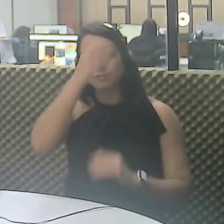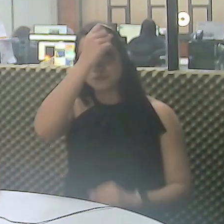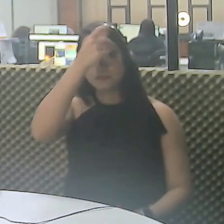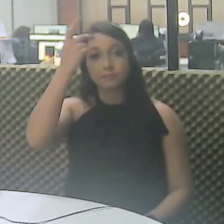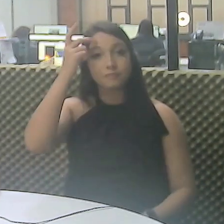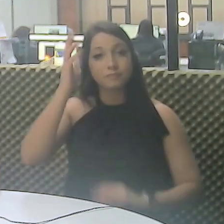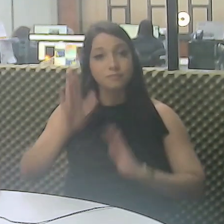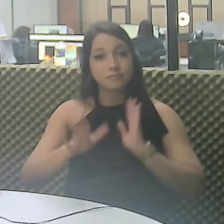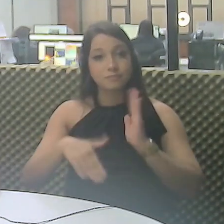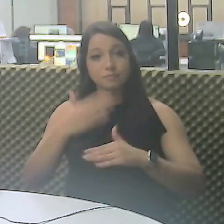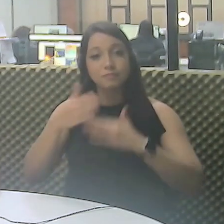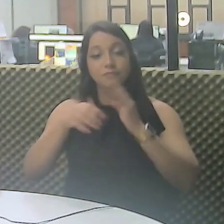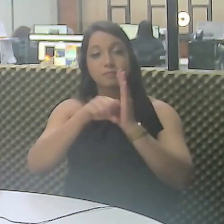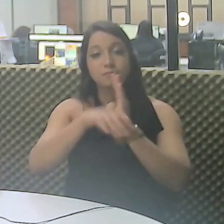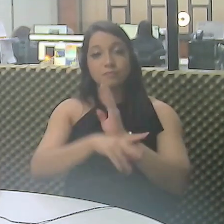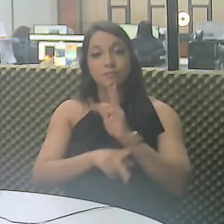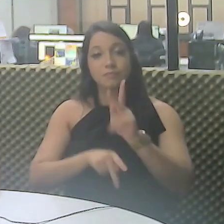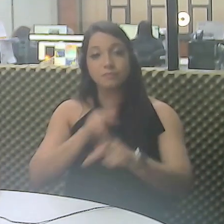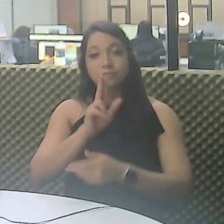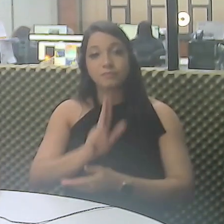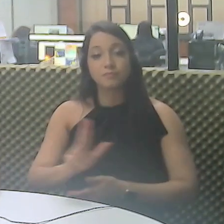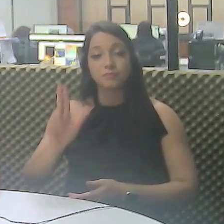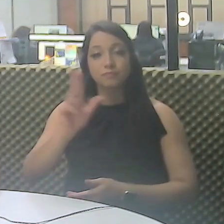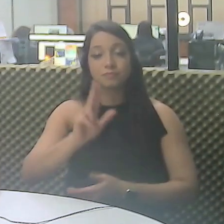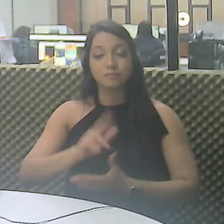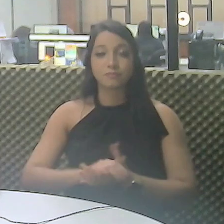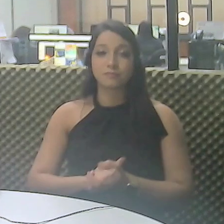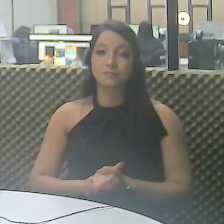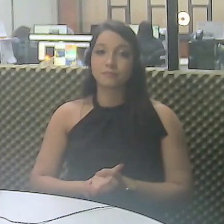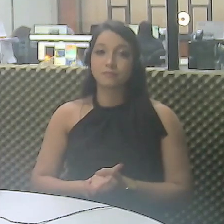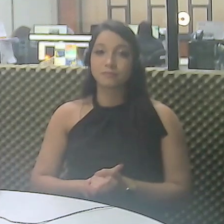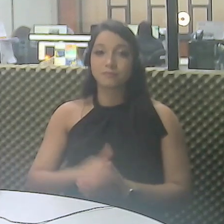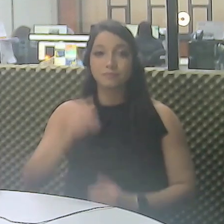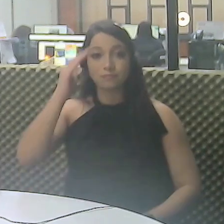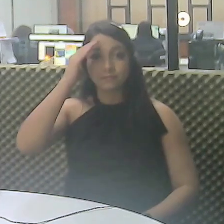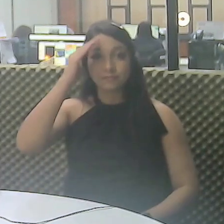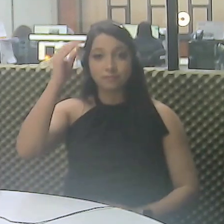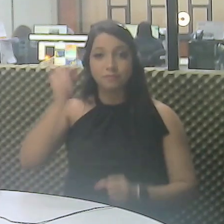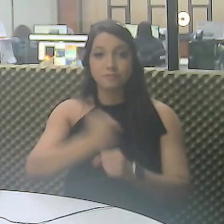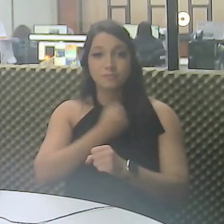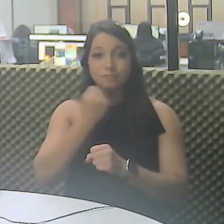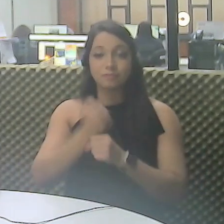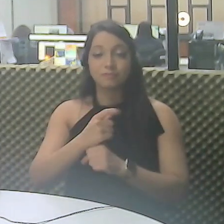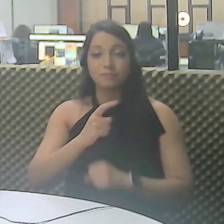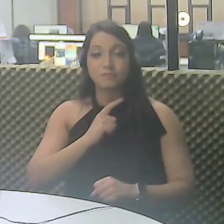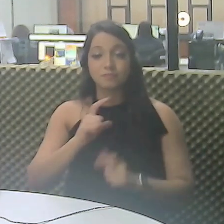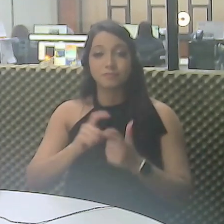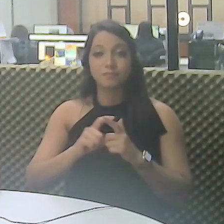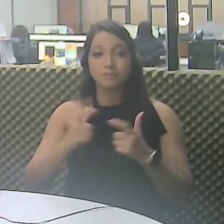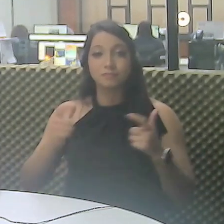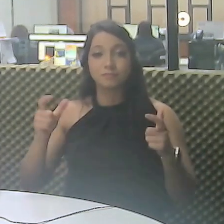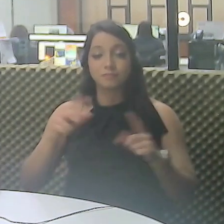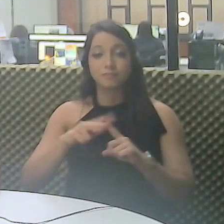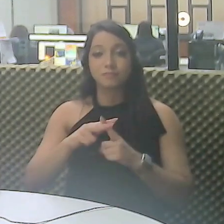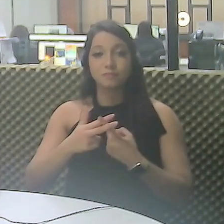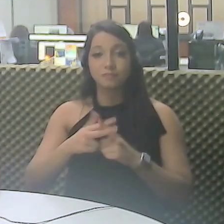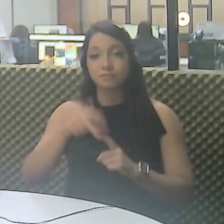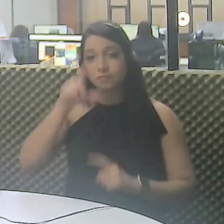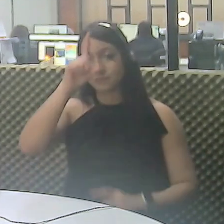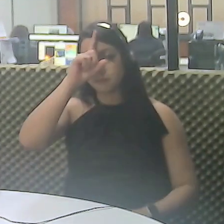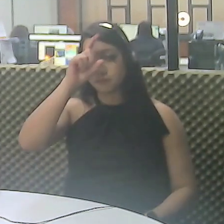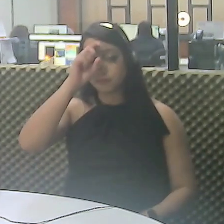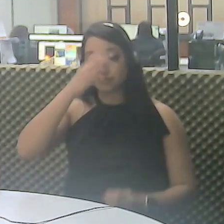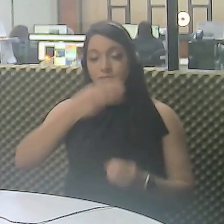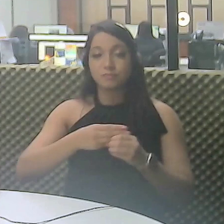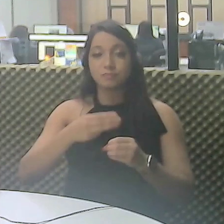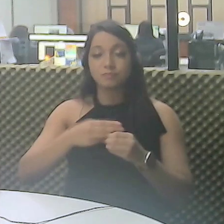desenvolve em benefício do povo dela. Entre as principais obras, destacam-se a ampliação e a reforma do Hospital e